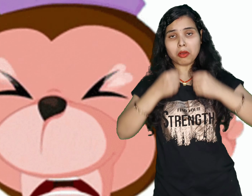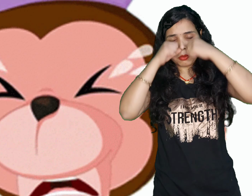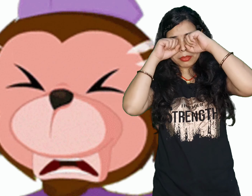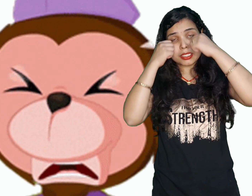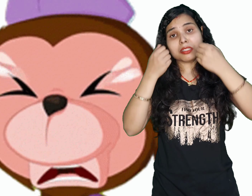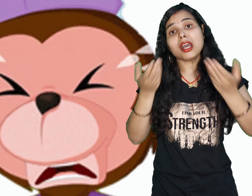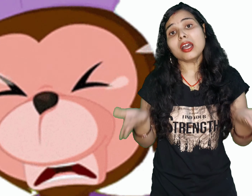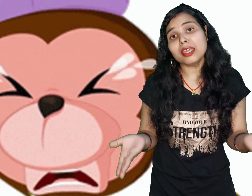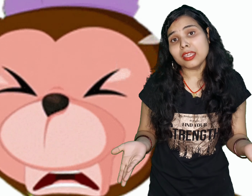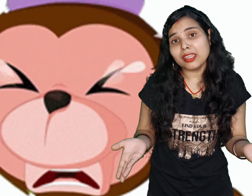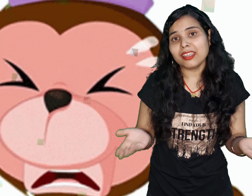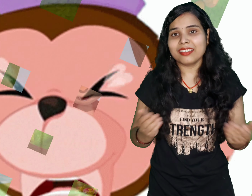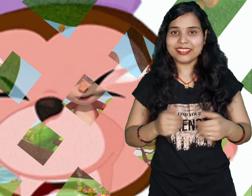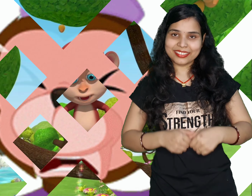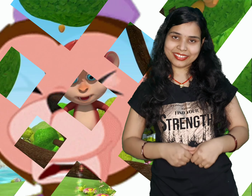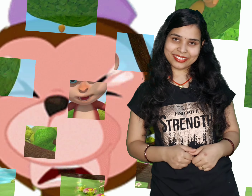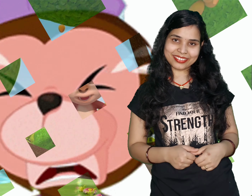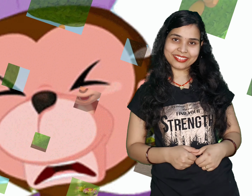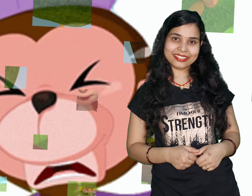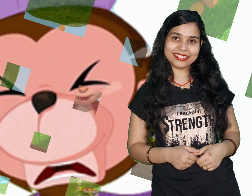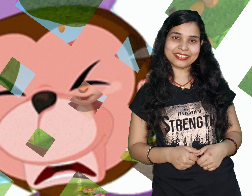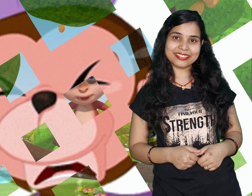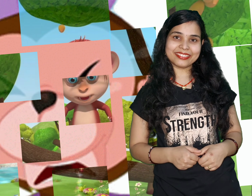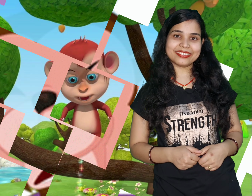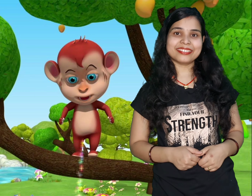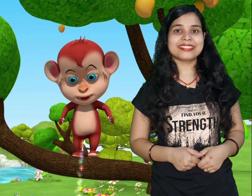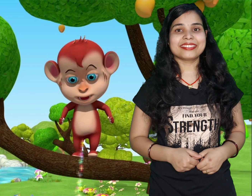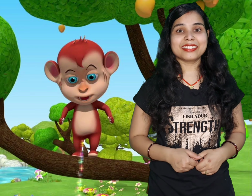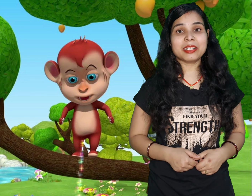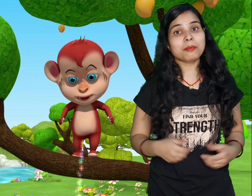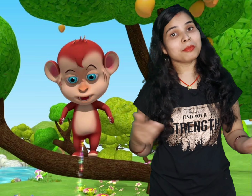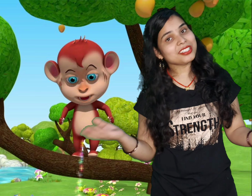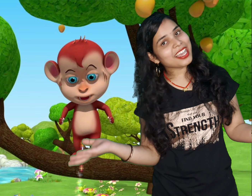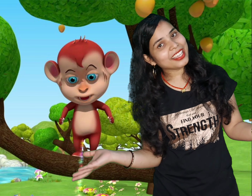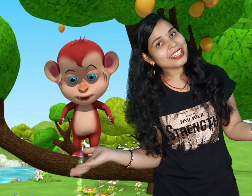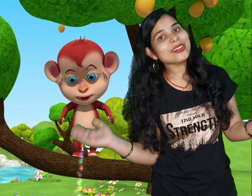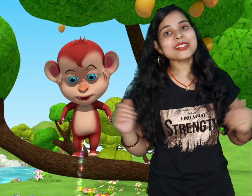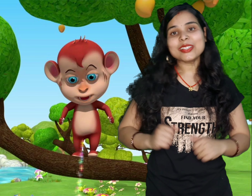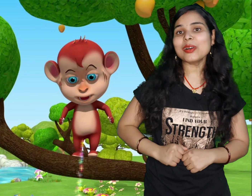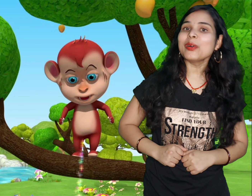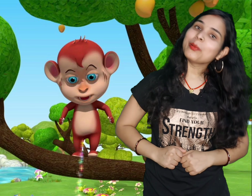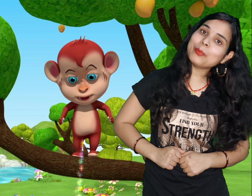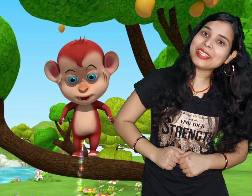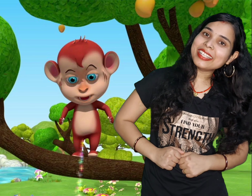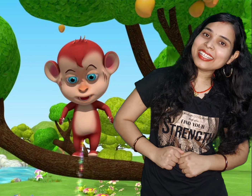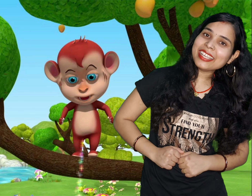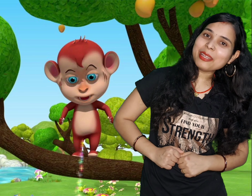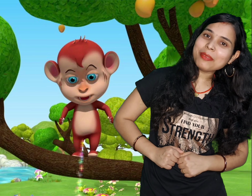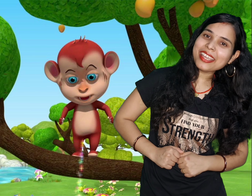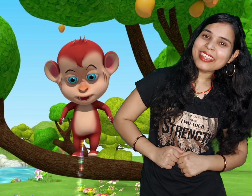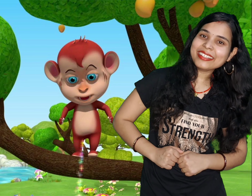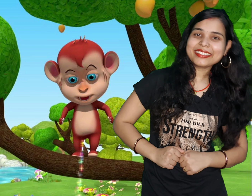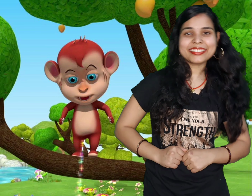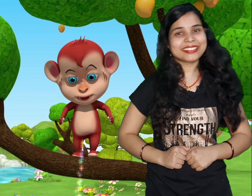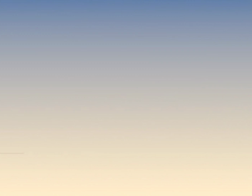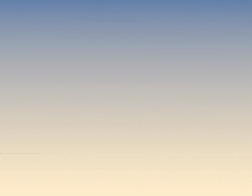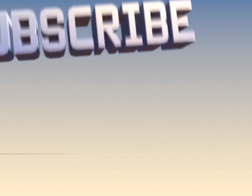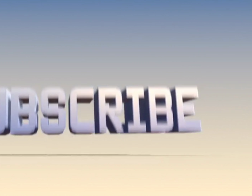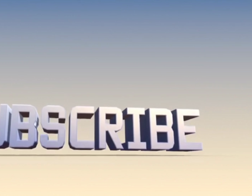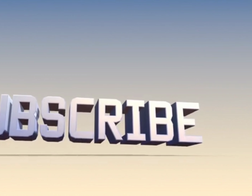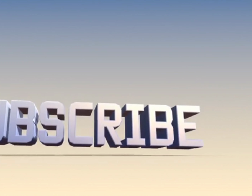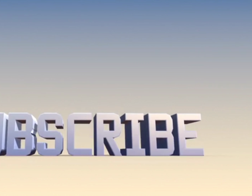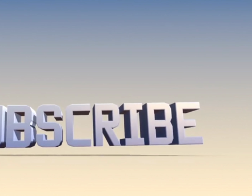रोए और पछताए। मजा आया दोस्तों बंदर के घर में?